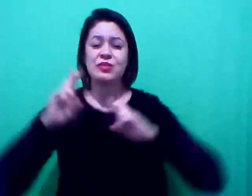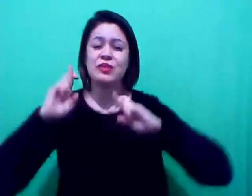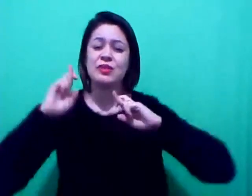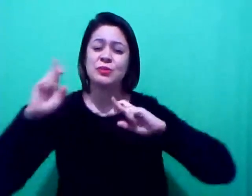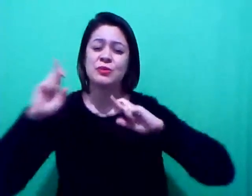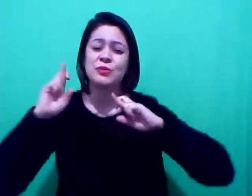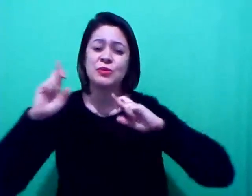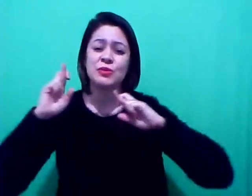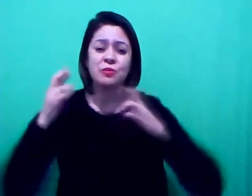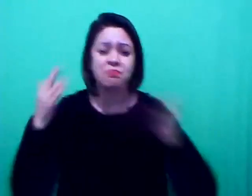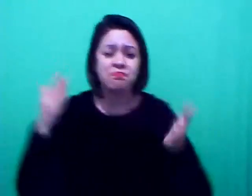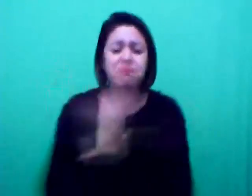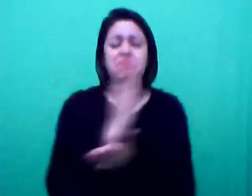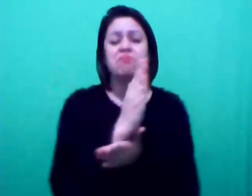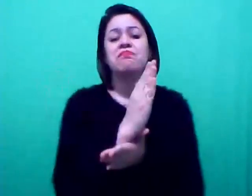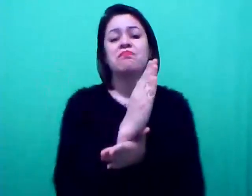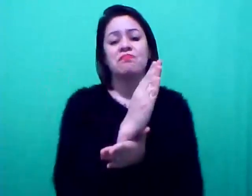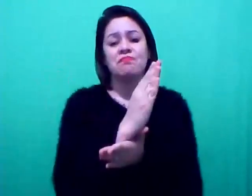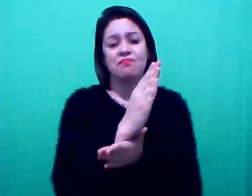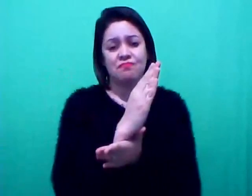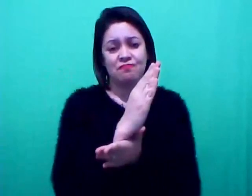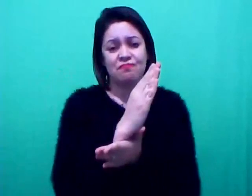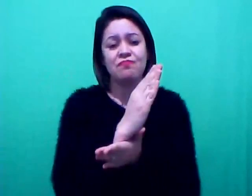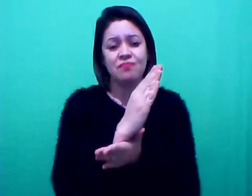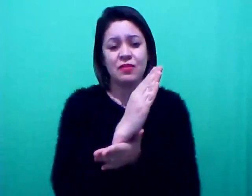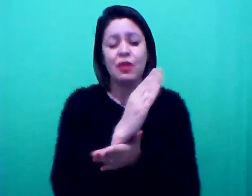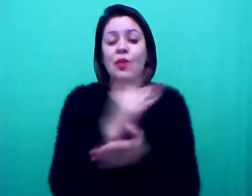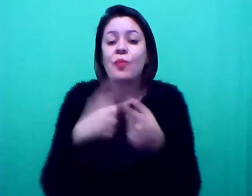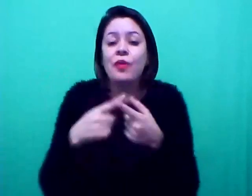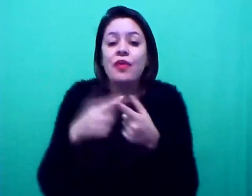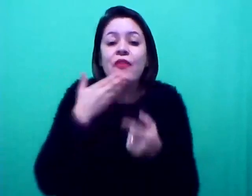Isso é muito importante porque a comunidade toda está torcendo para isso, para que aconteça isso.